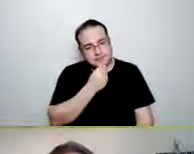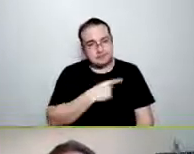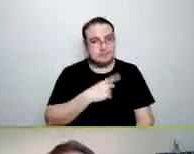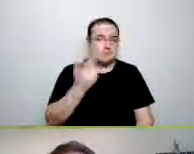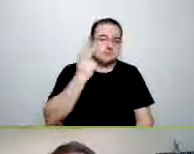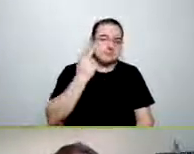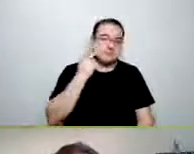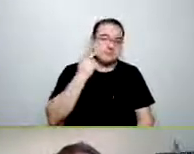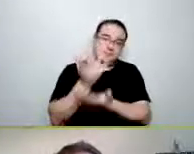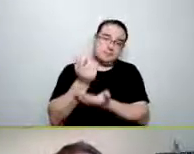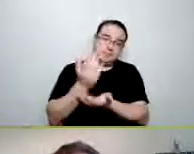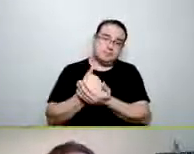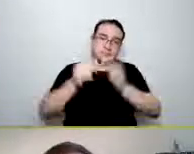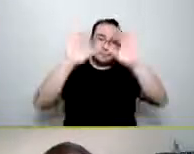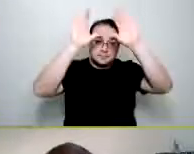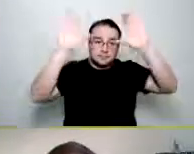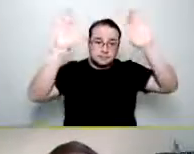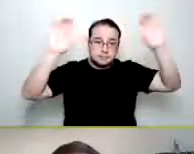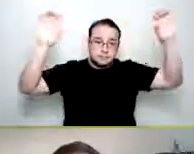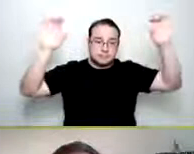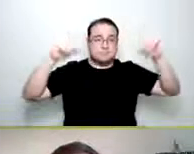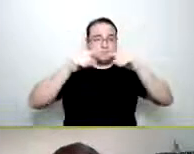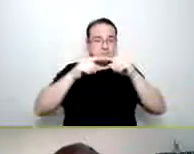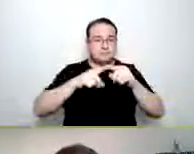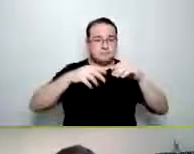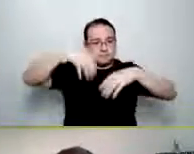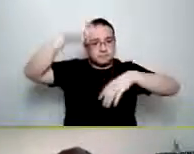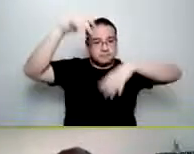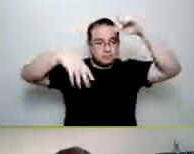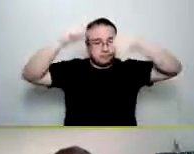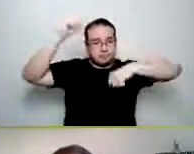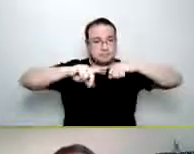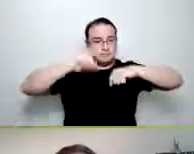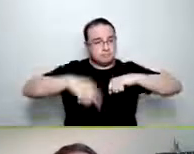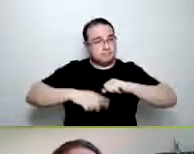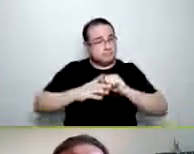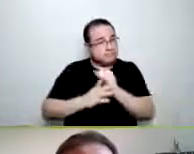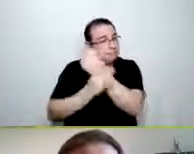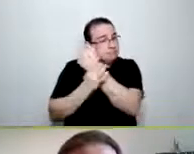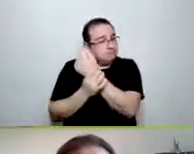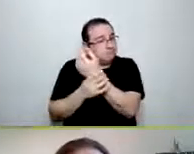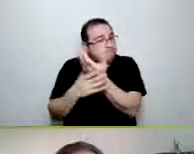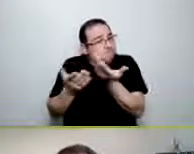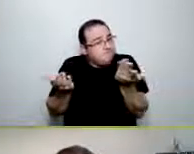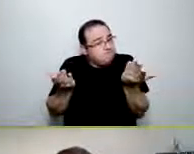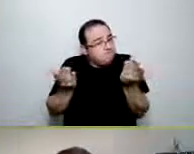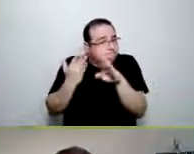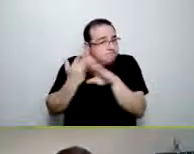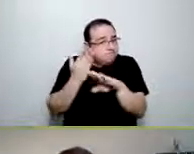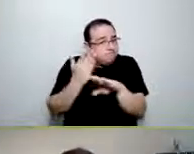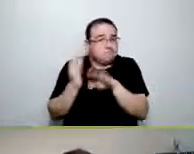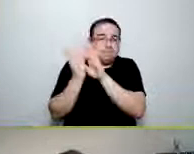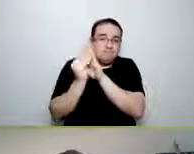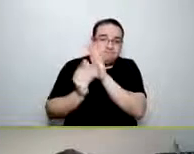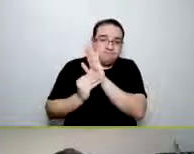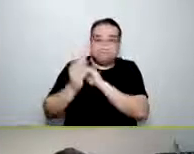de salvar os dados na nuvem. Isso também não necessariamente é seguro, né? Muitas vezes a gente quer acessar algum conteúdo que a